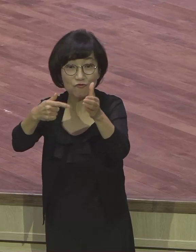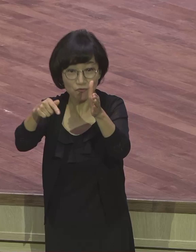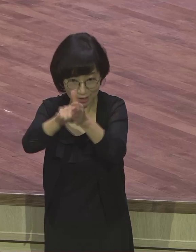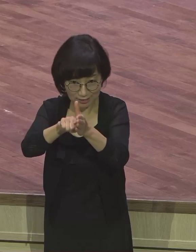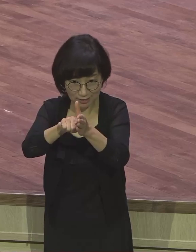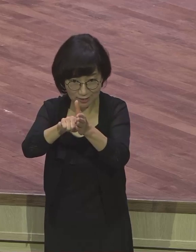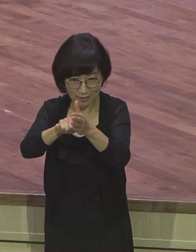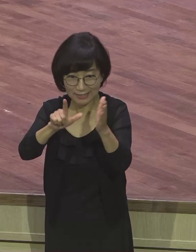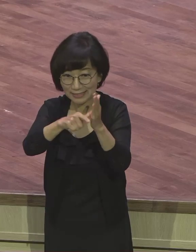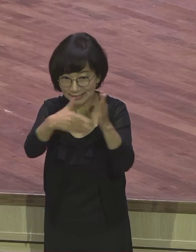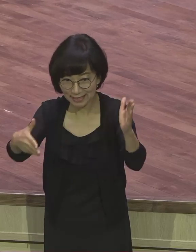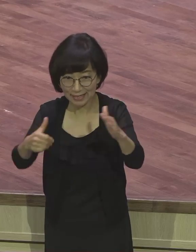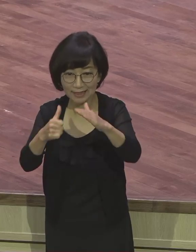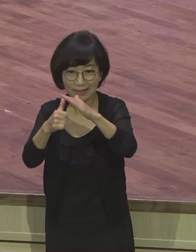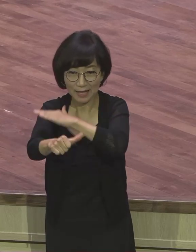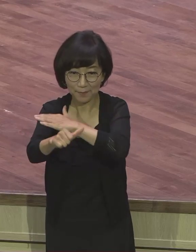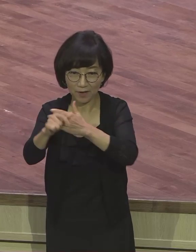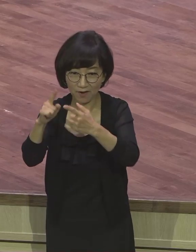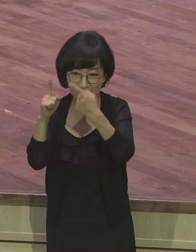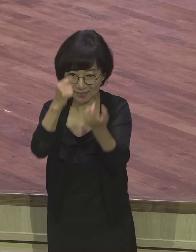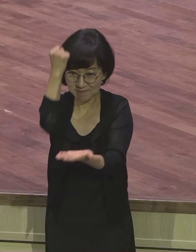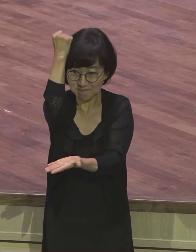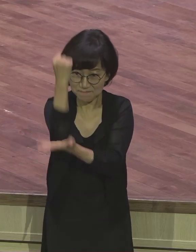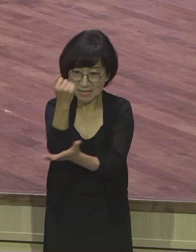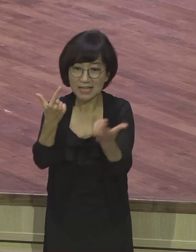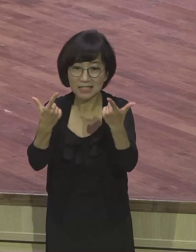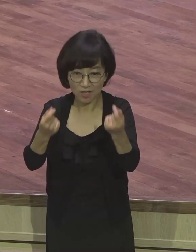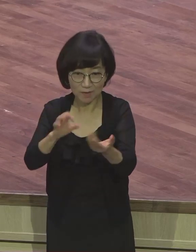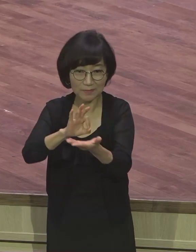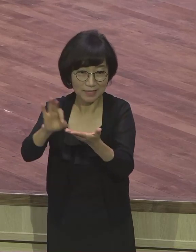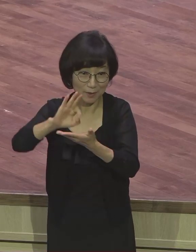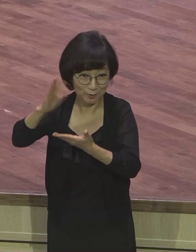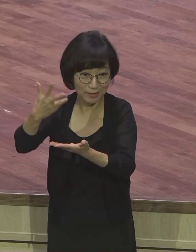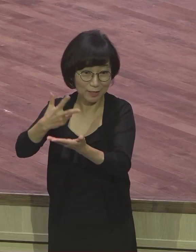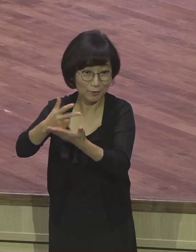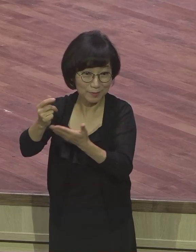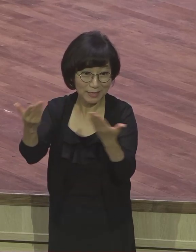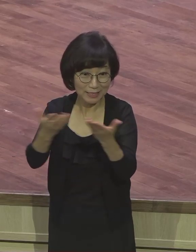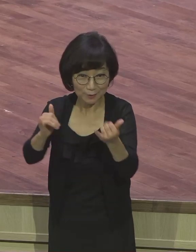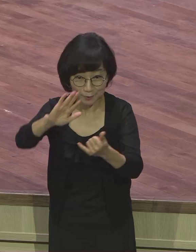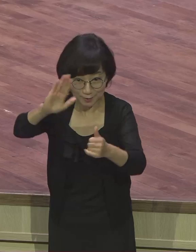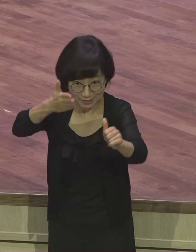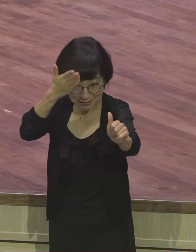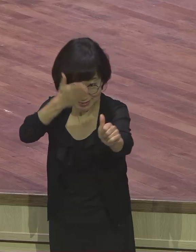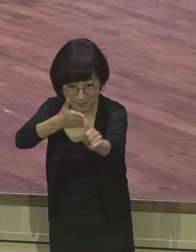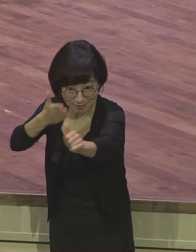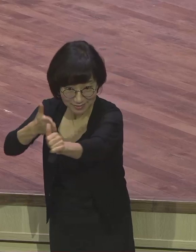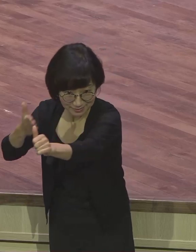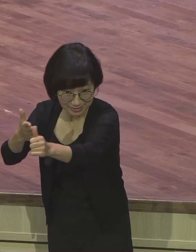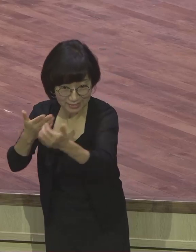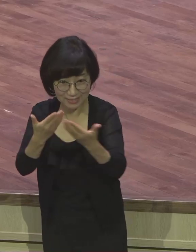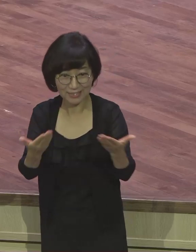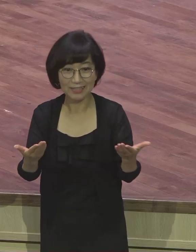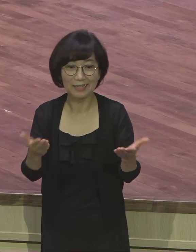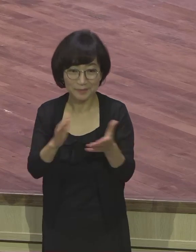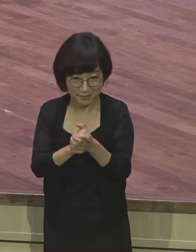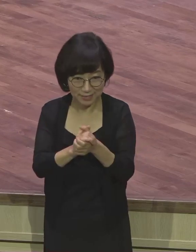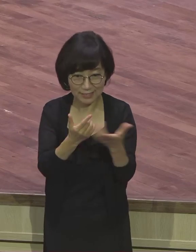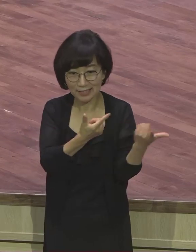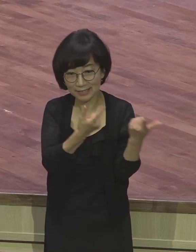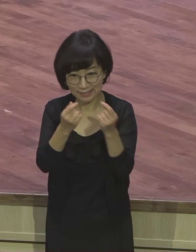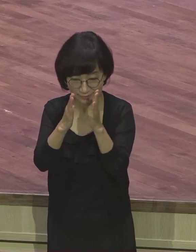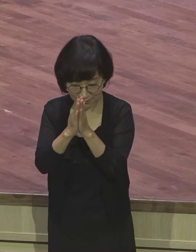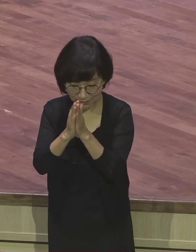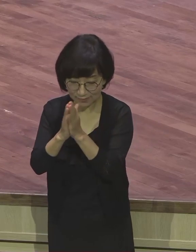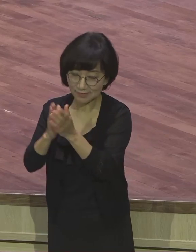대표적, 기념비적으로 쓰임 맞는 그리스도의 절대 일꾼 다 되시기를 죄물로 축복합니다. 기도합시다. 아버지 하나님, 우리